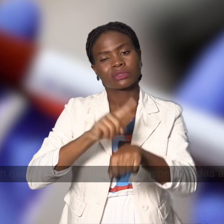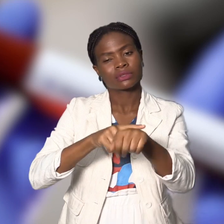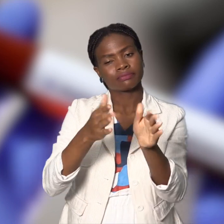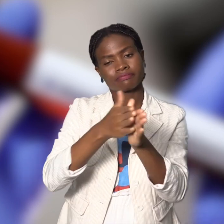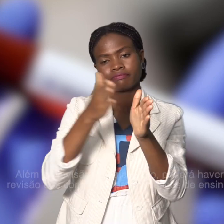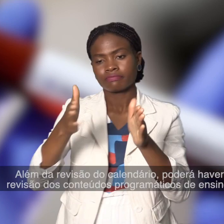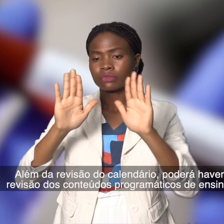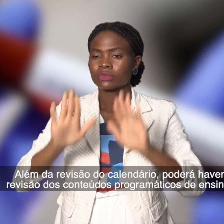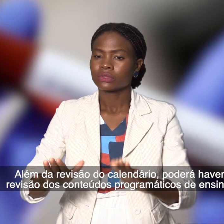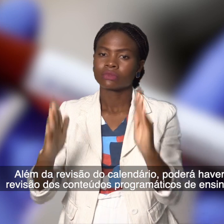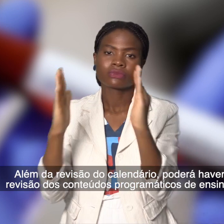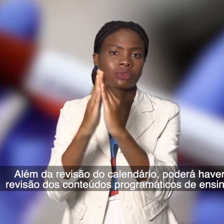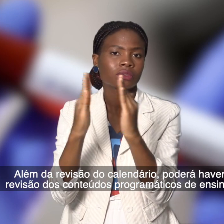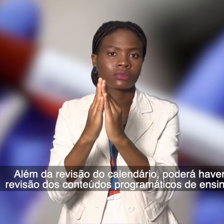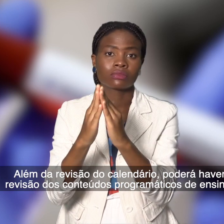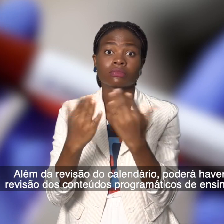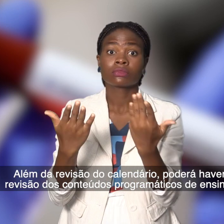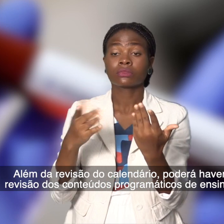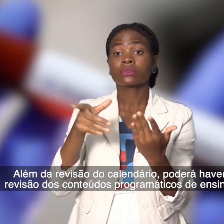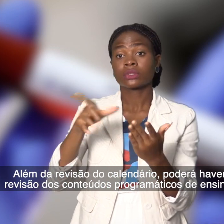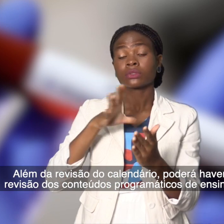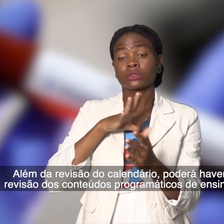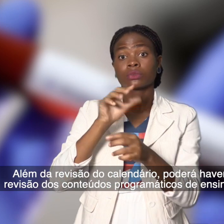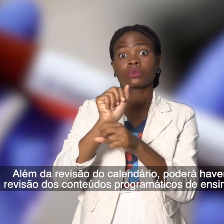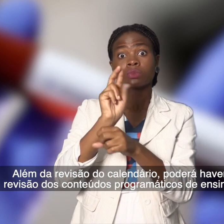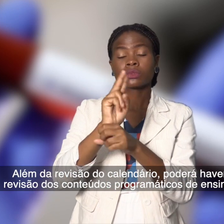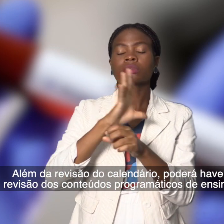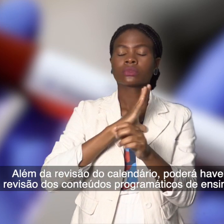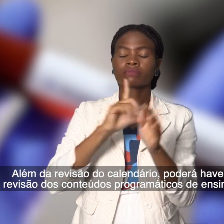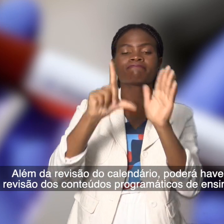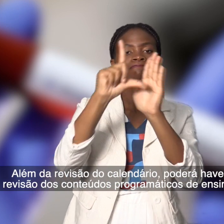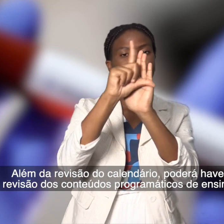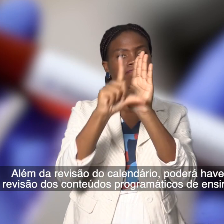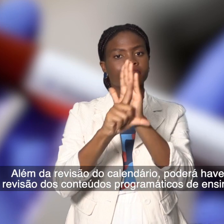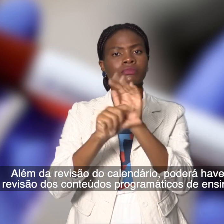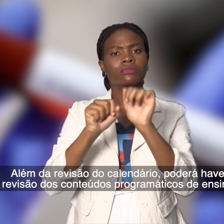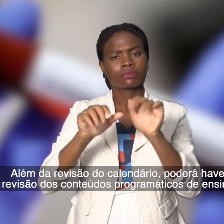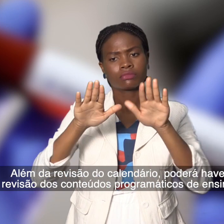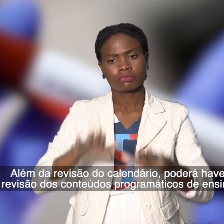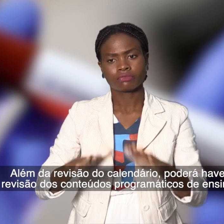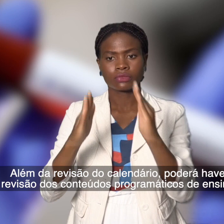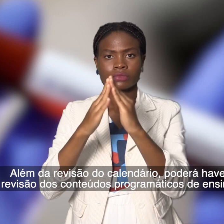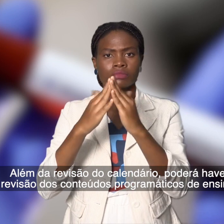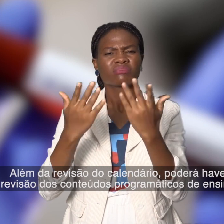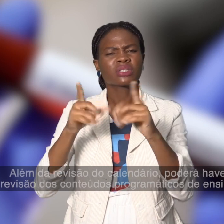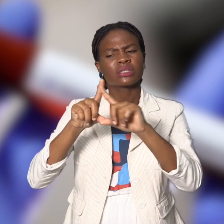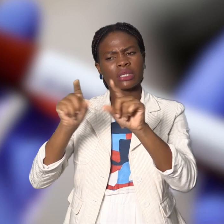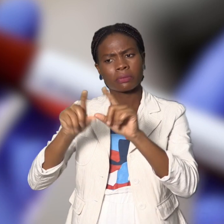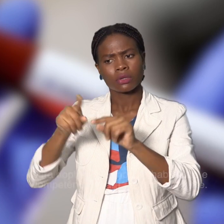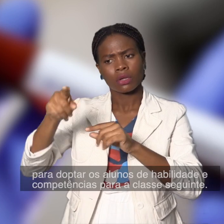Além da revisão do calendário, poderá haver revisão dos conteúdos programáticos de ensino para